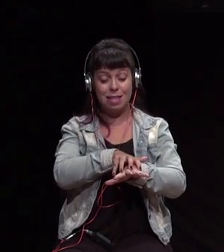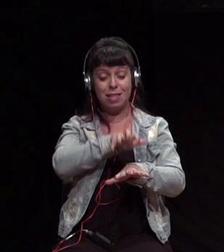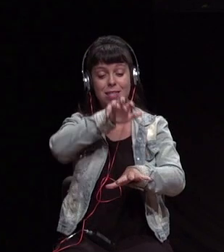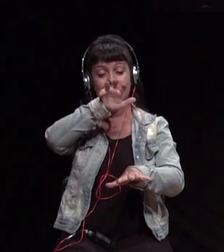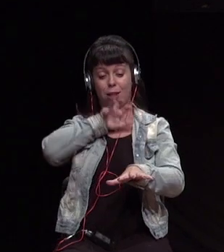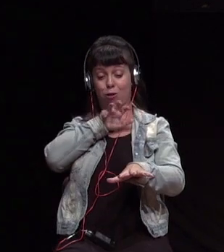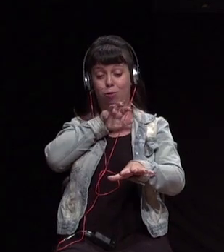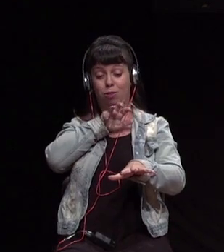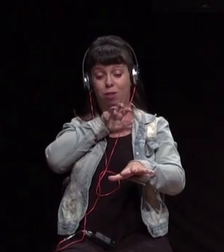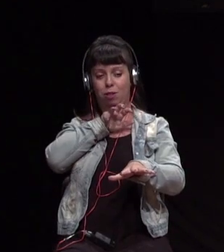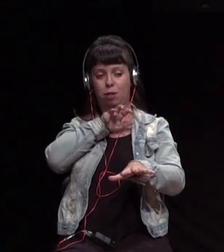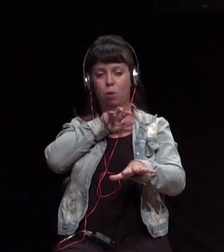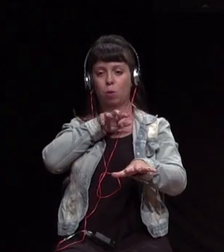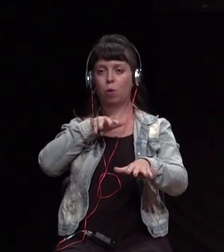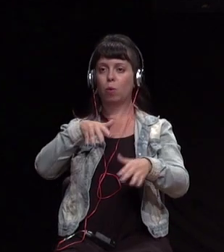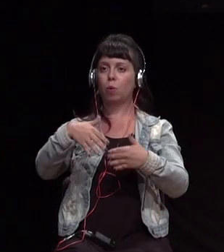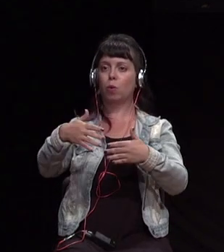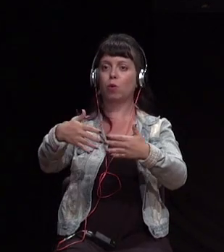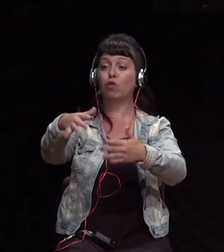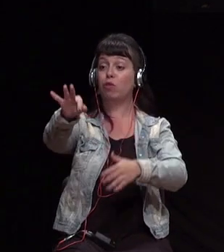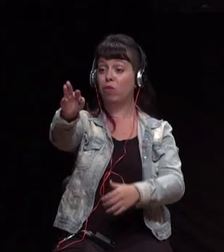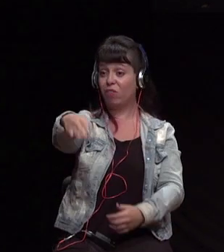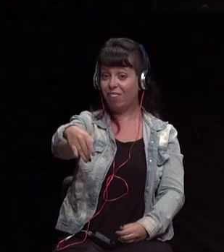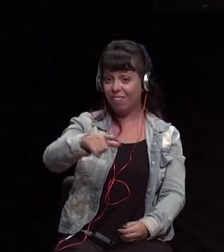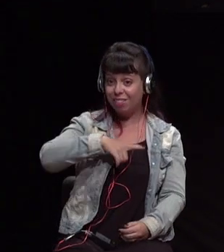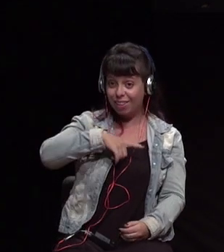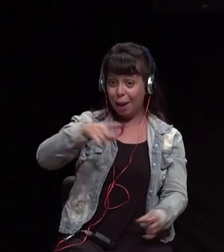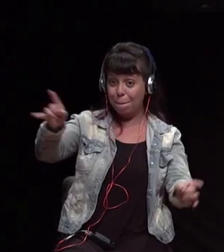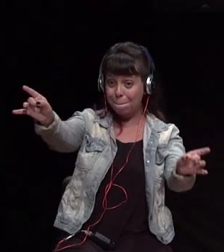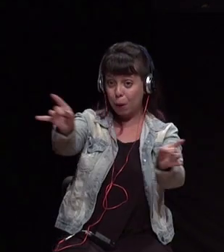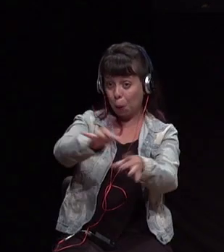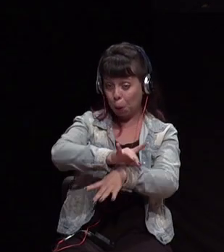of move along anti-colonialism.